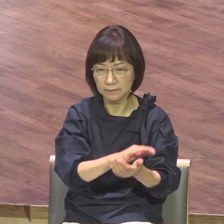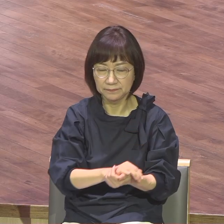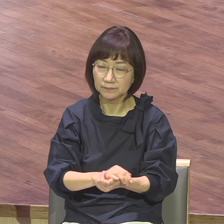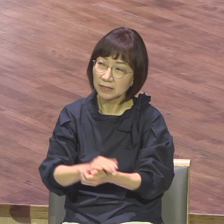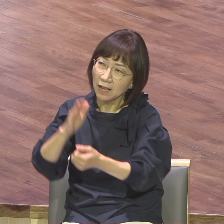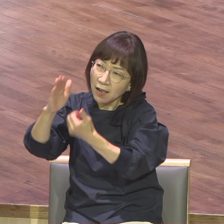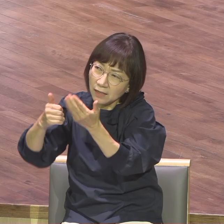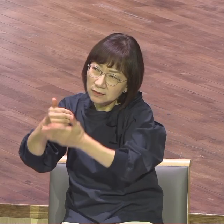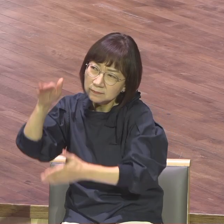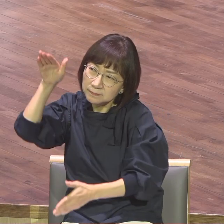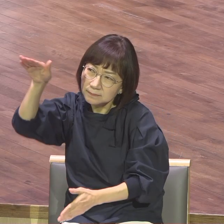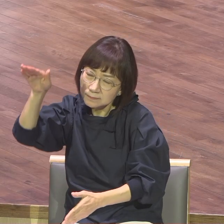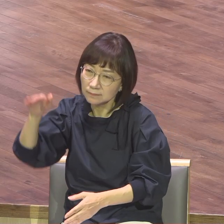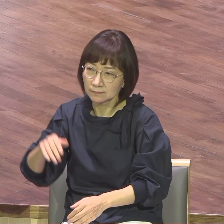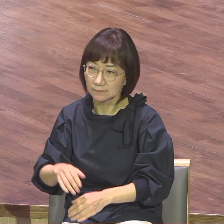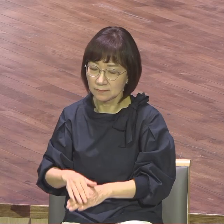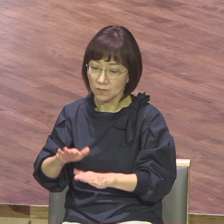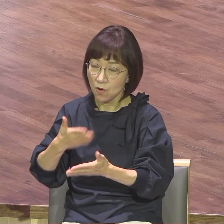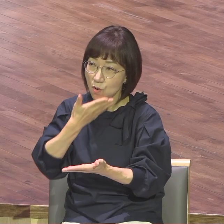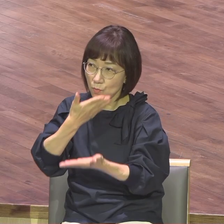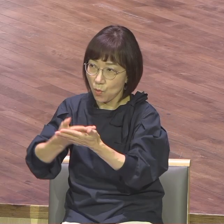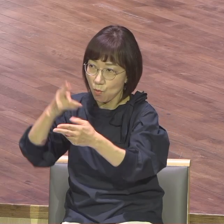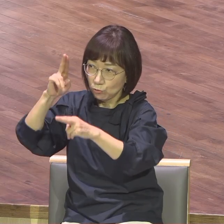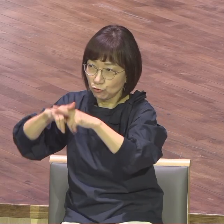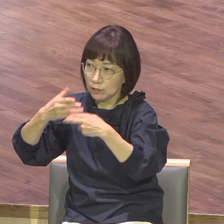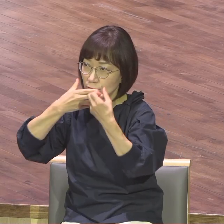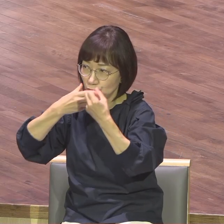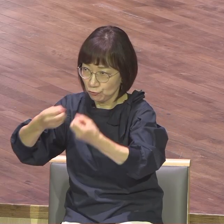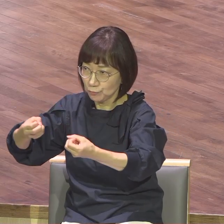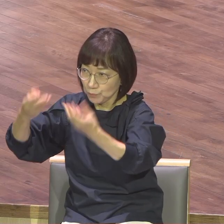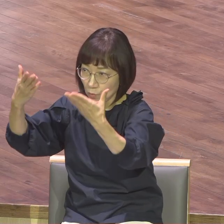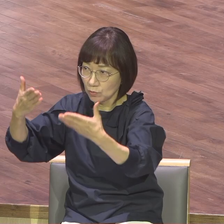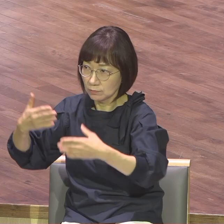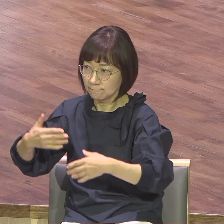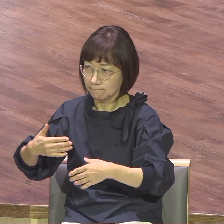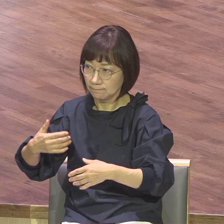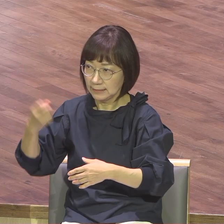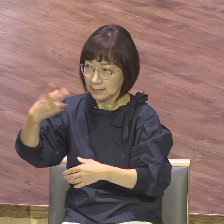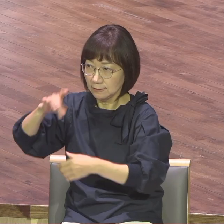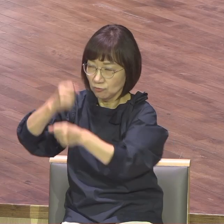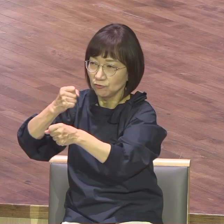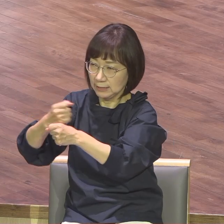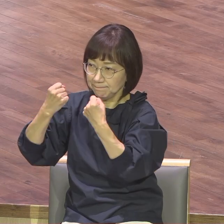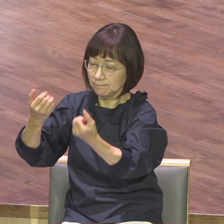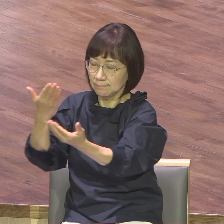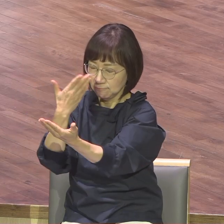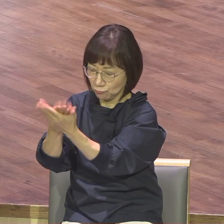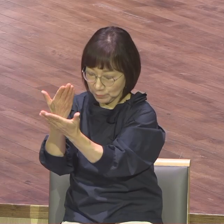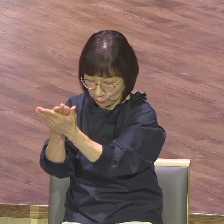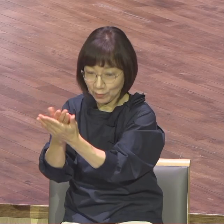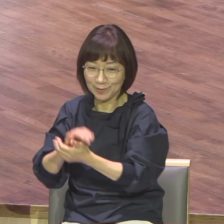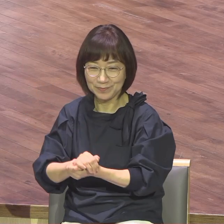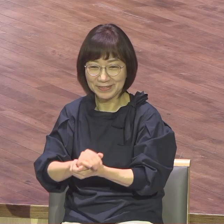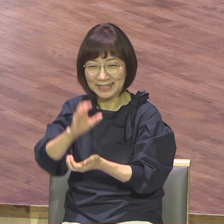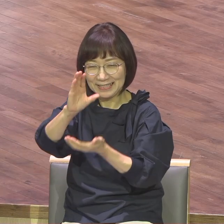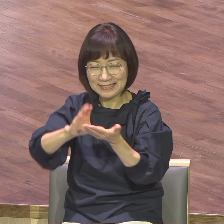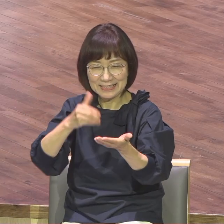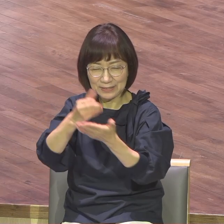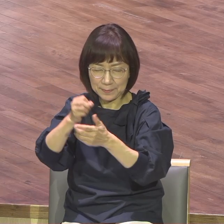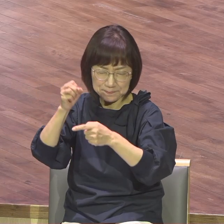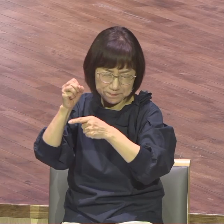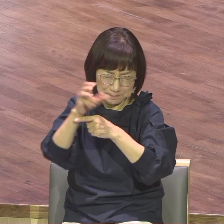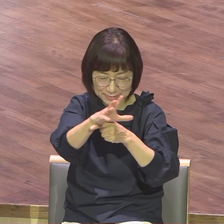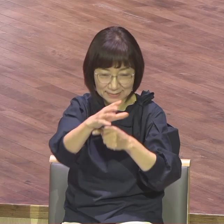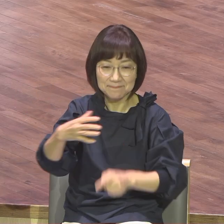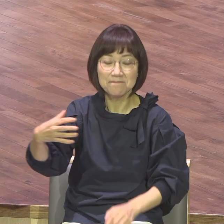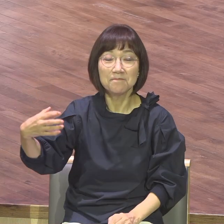청산합니다. 성사님이 하나님 하늘 보좌 축복 계시의 영을 내게 주옵소서. 그래서 그리스도의 빛을 밝히는 전도자의